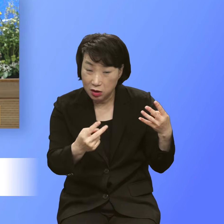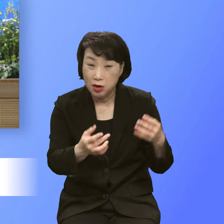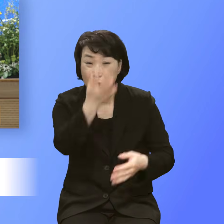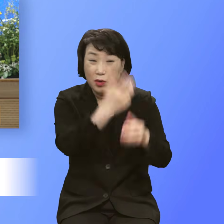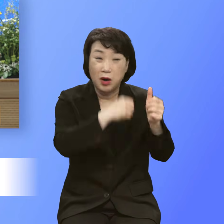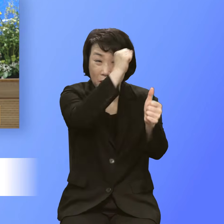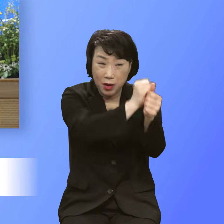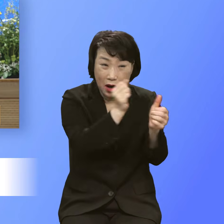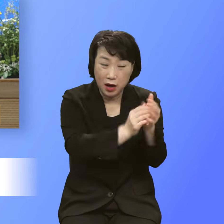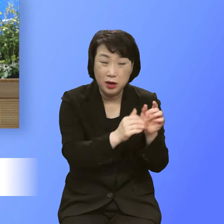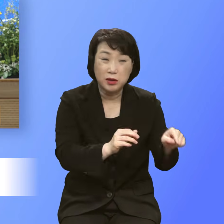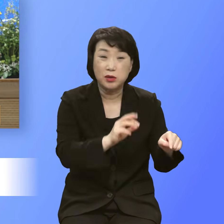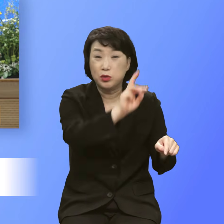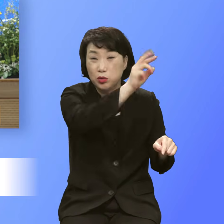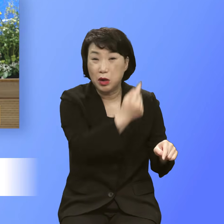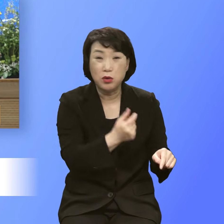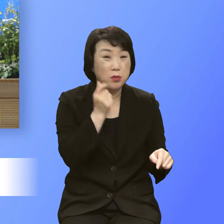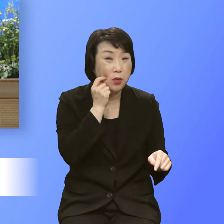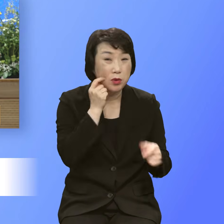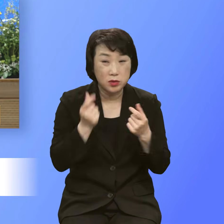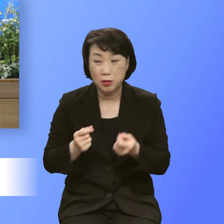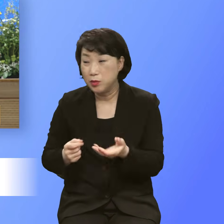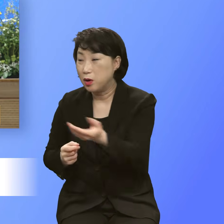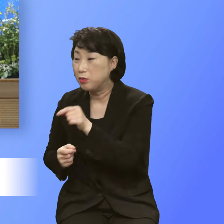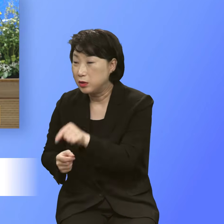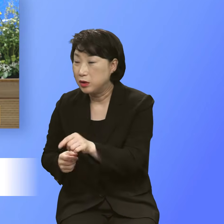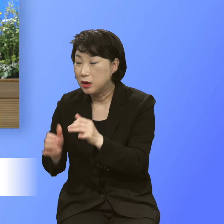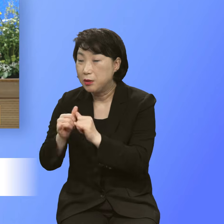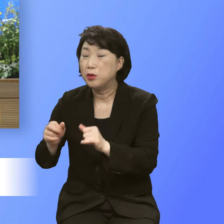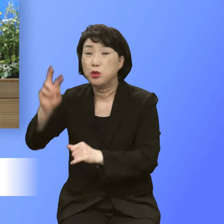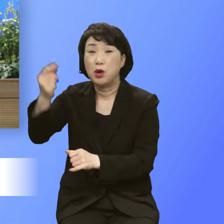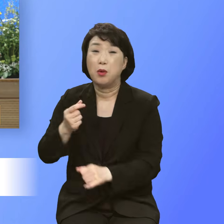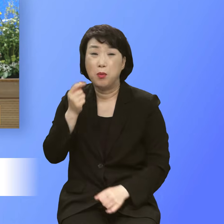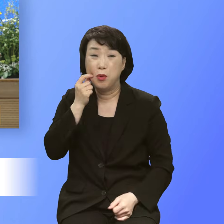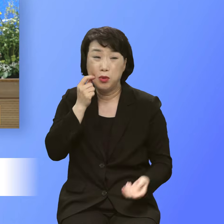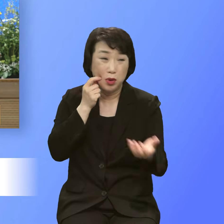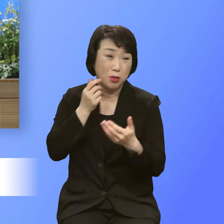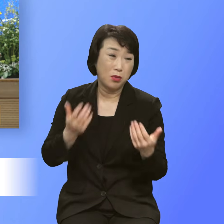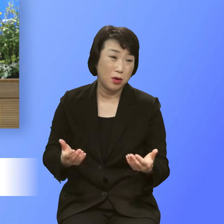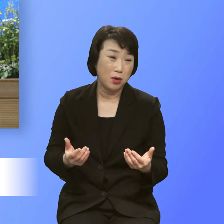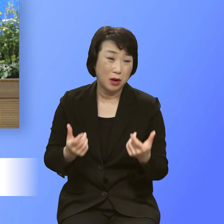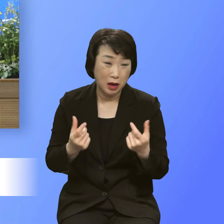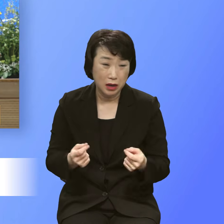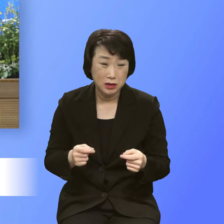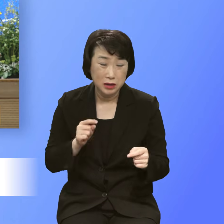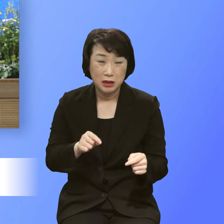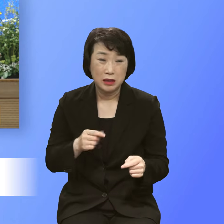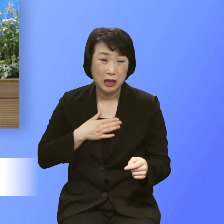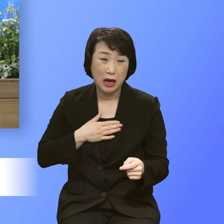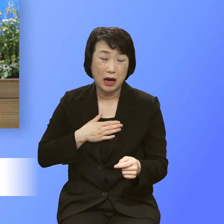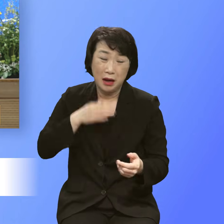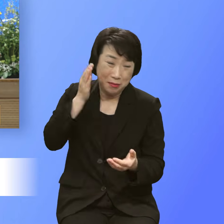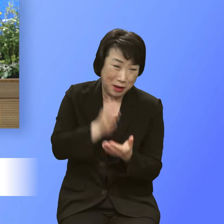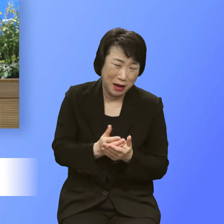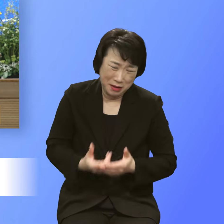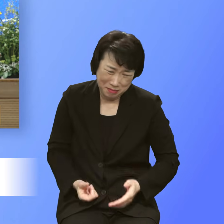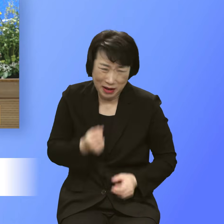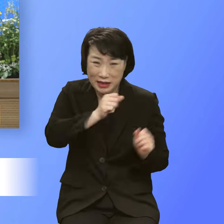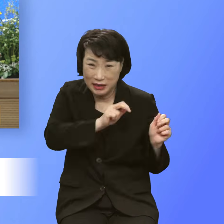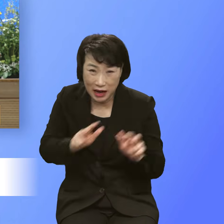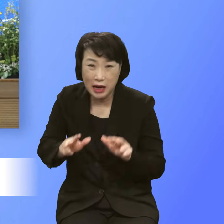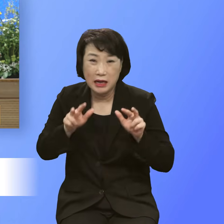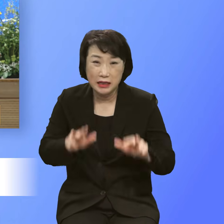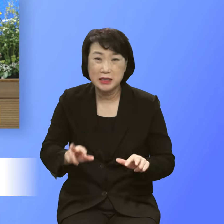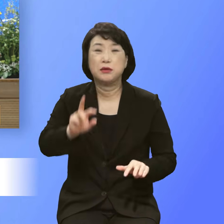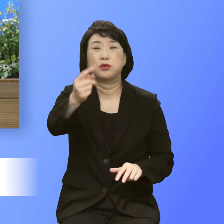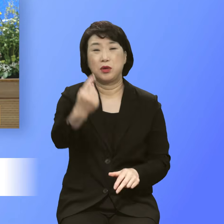맞은 자가 돌아올 수 없듯이 돌아올 수 없대요. 여러분 그 지경에 가지 않도록 빨리 돌아와라 이